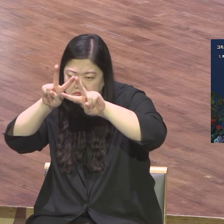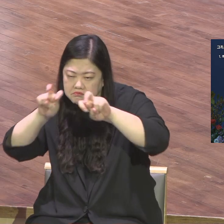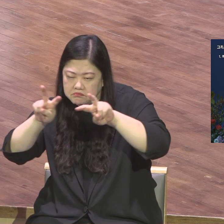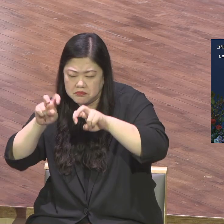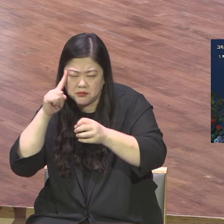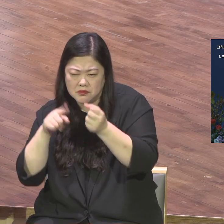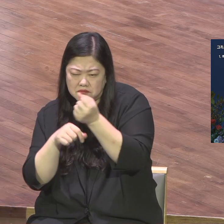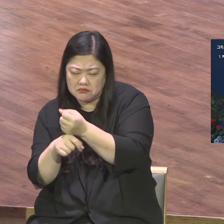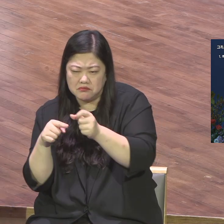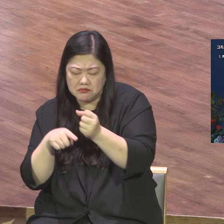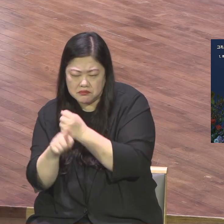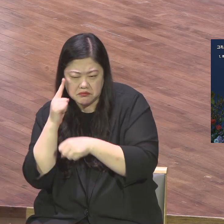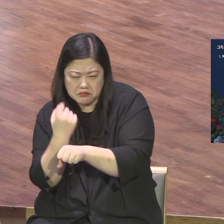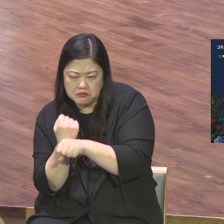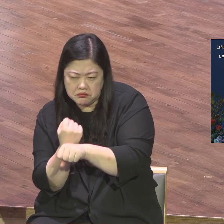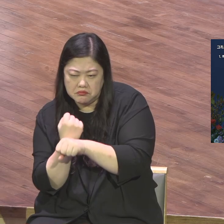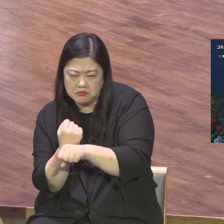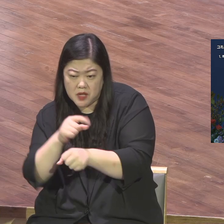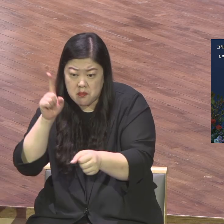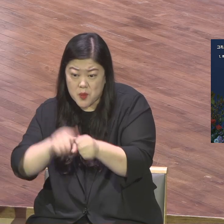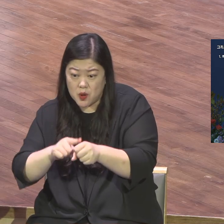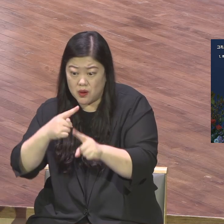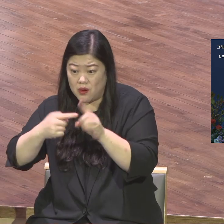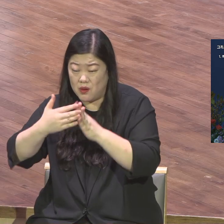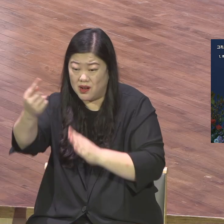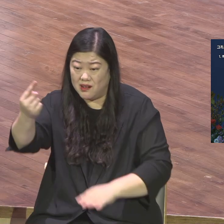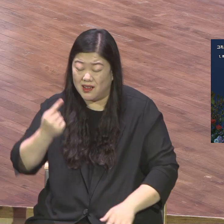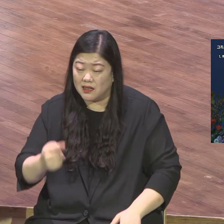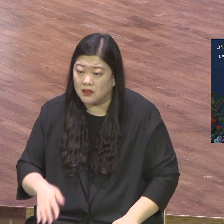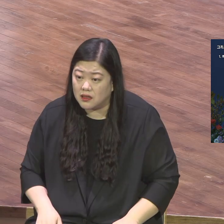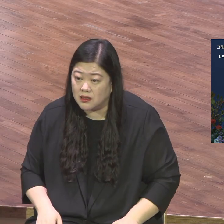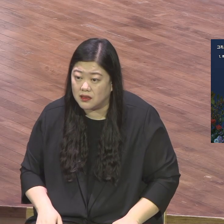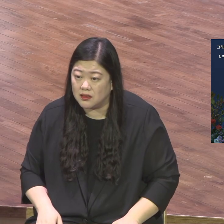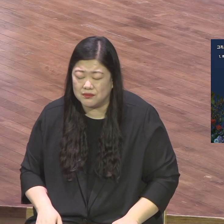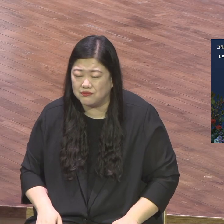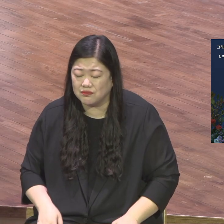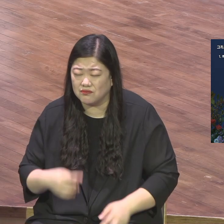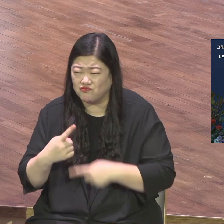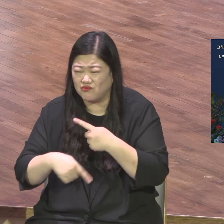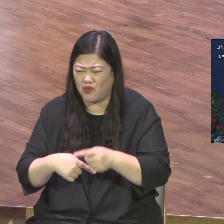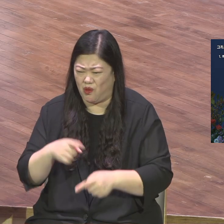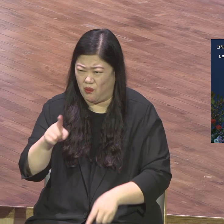뭐 인터넷 예배나 드리지 뭐 안 할 수는 없고 드리지 그래 되는 겁니다. 여러분